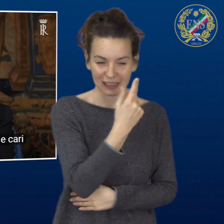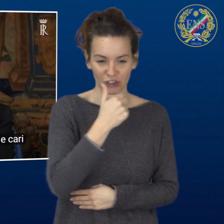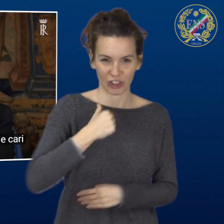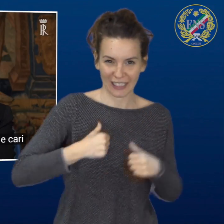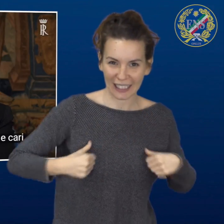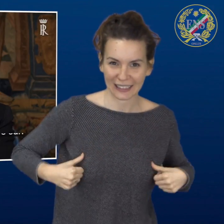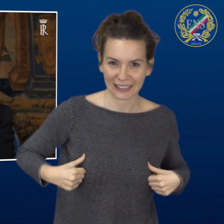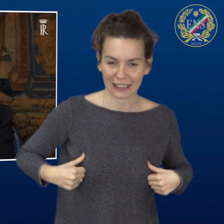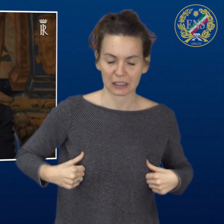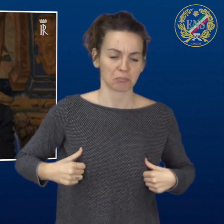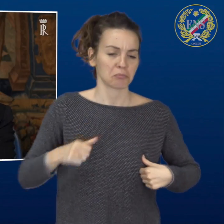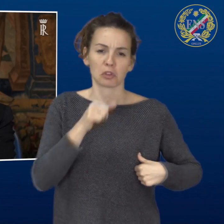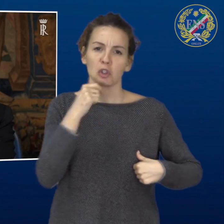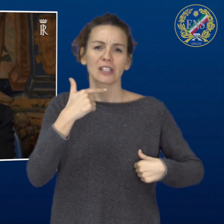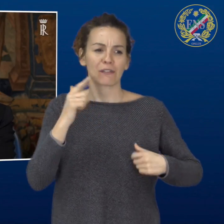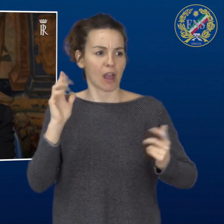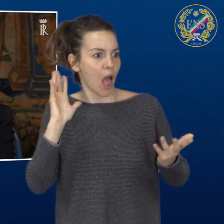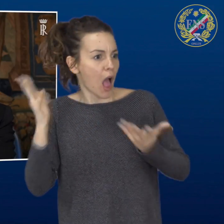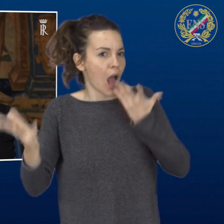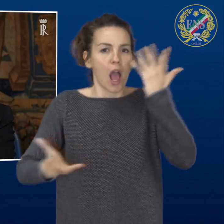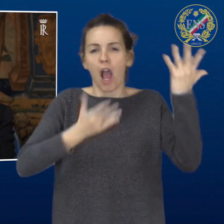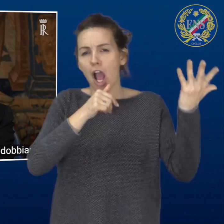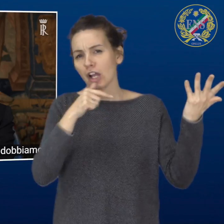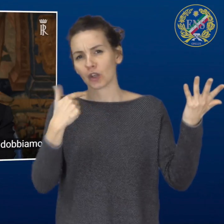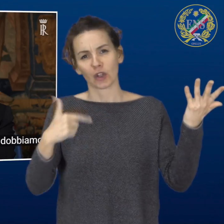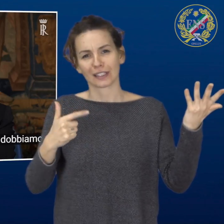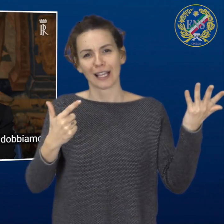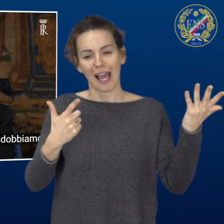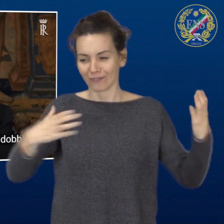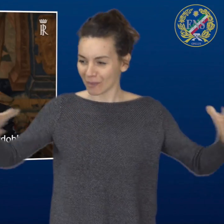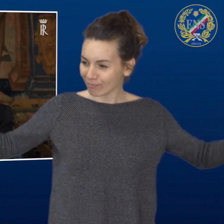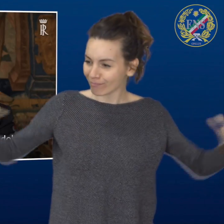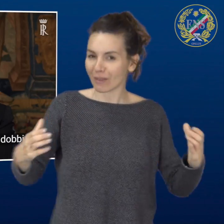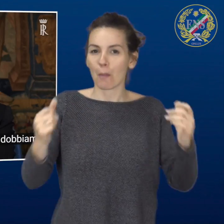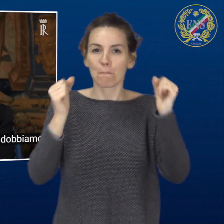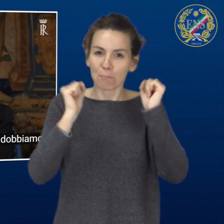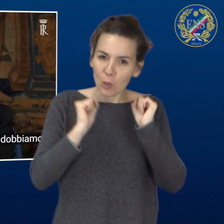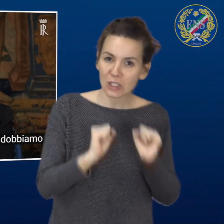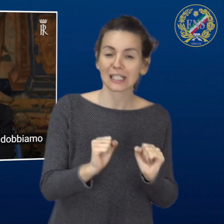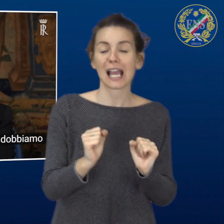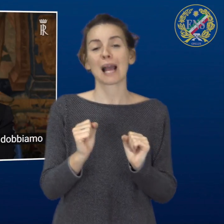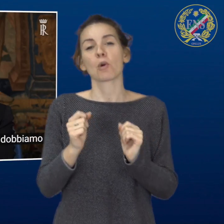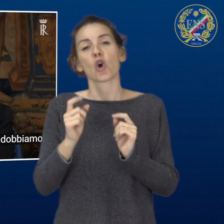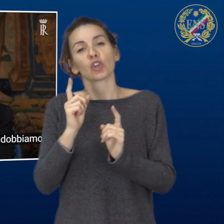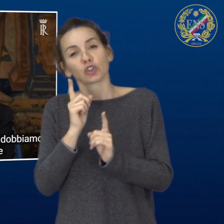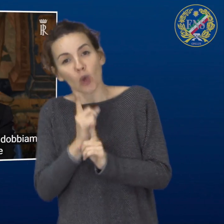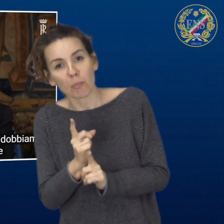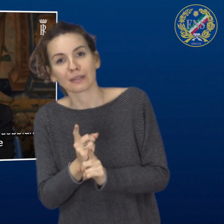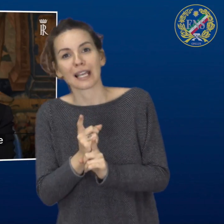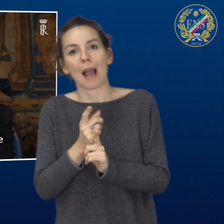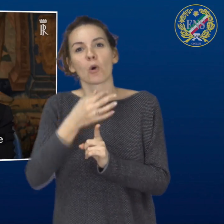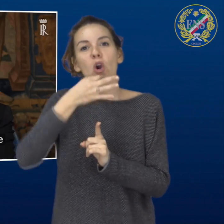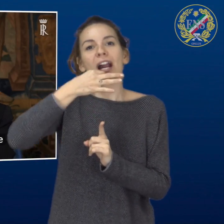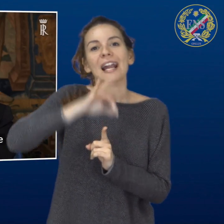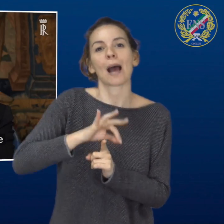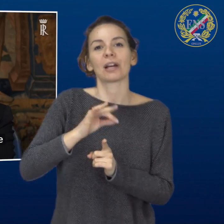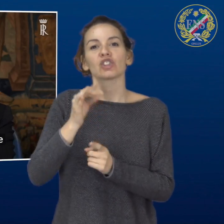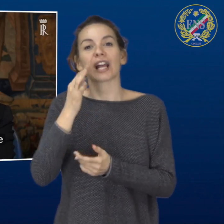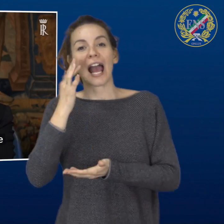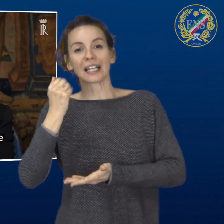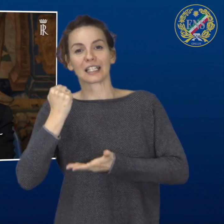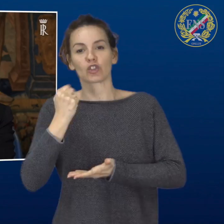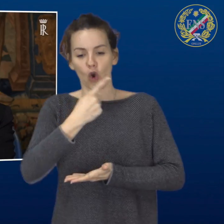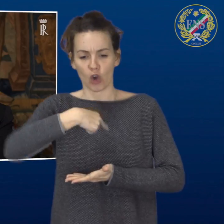imprudenze ma senza allarmismi, possiamo e dobbiamo avere fiducia nelle capacità e nelle risorse di cui